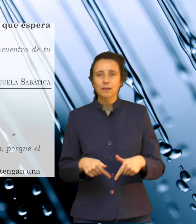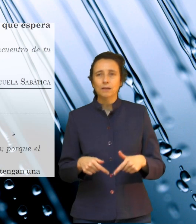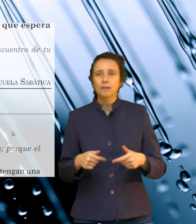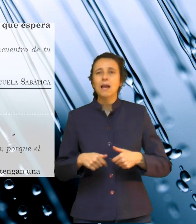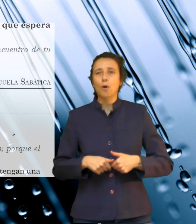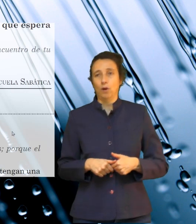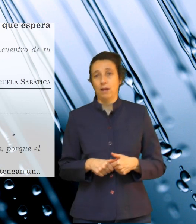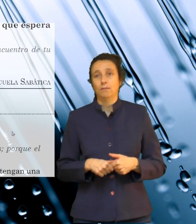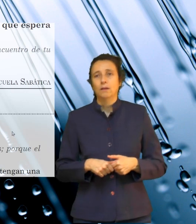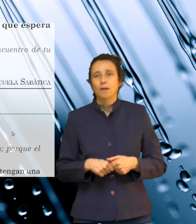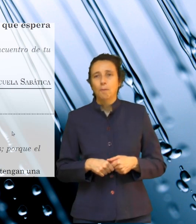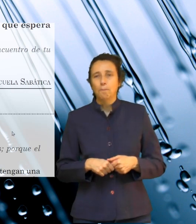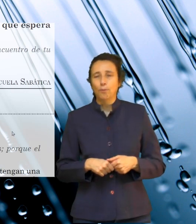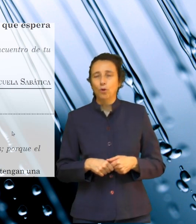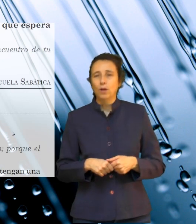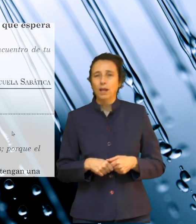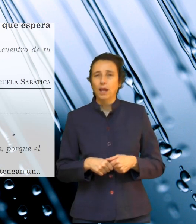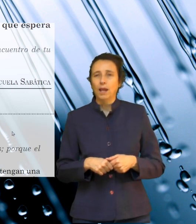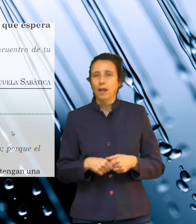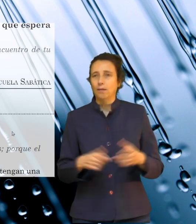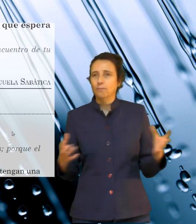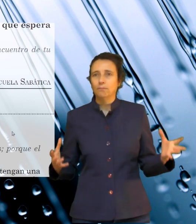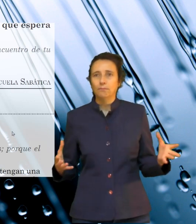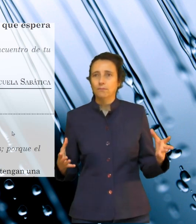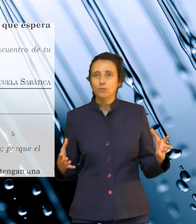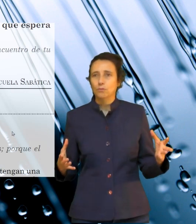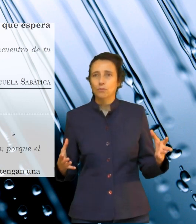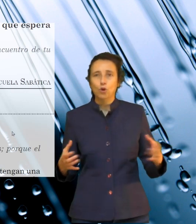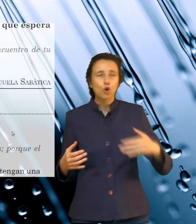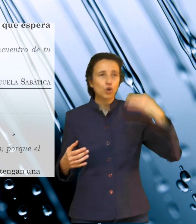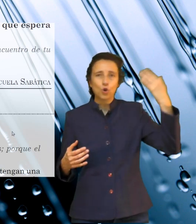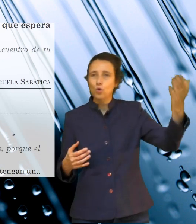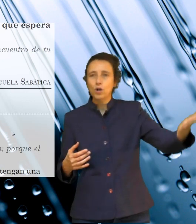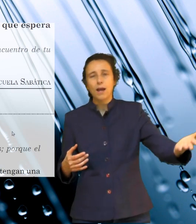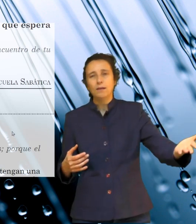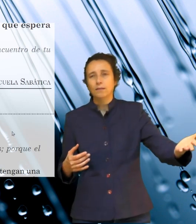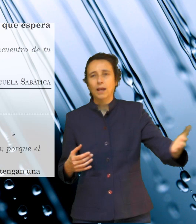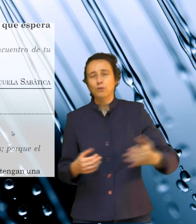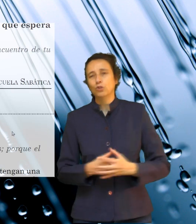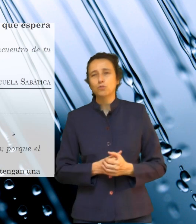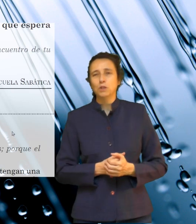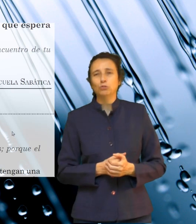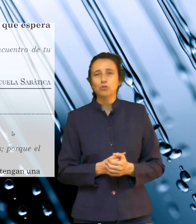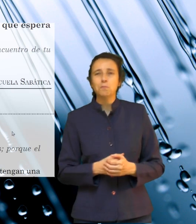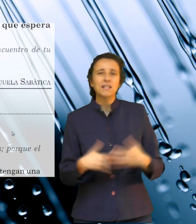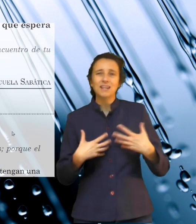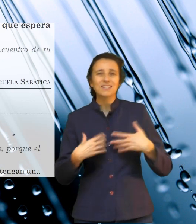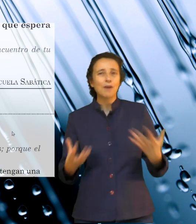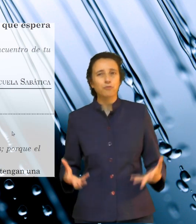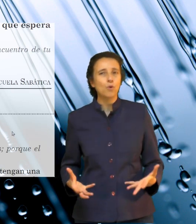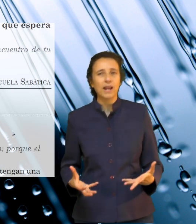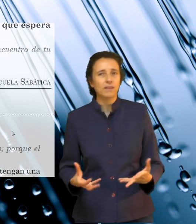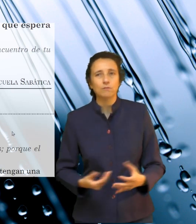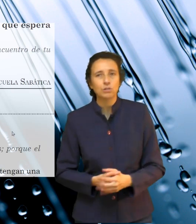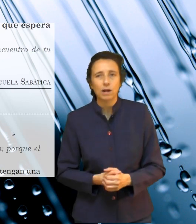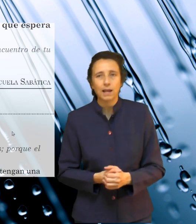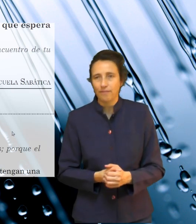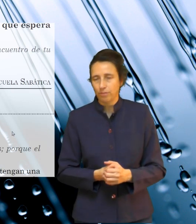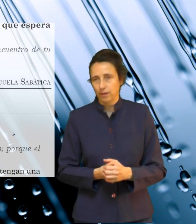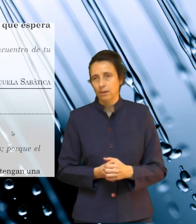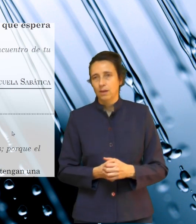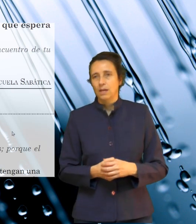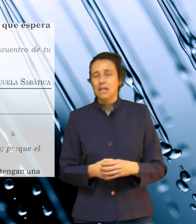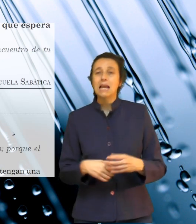aquí y ahora. Porque lo que ocurra en unos minutos más está fuera de